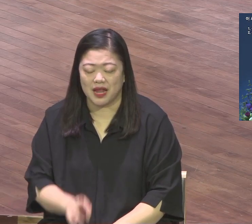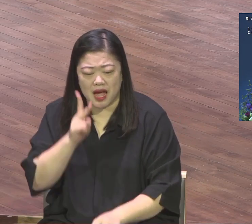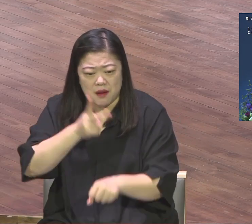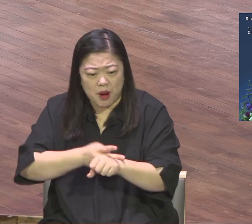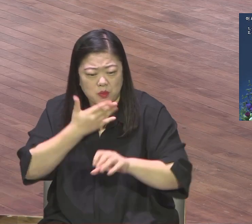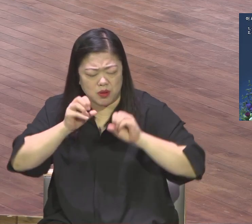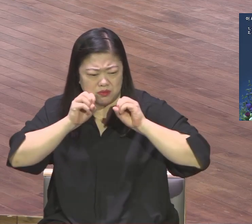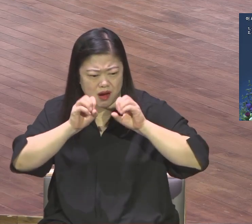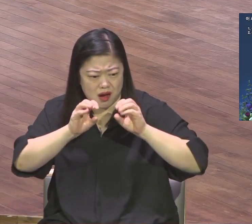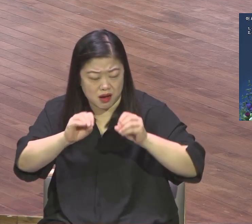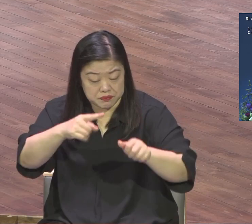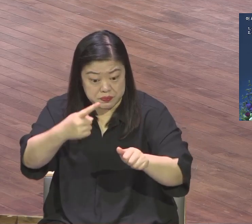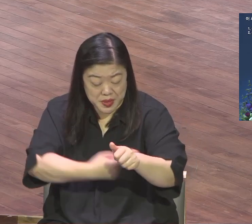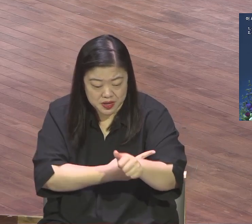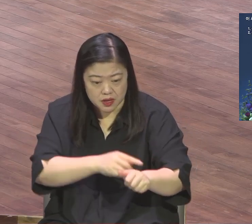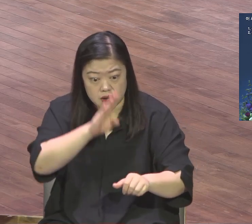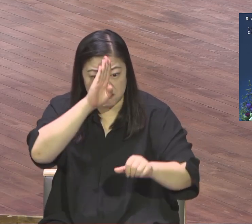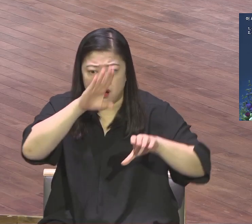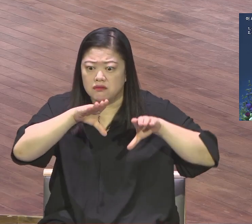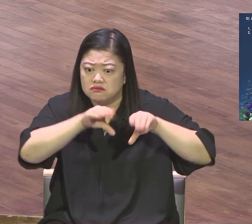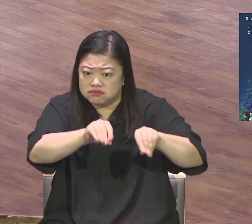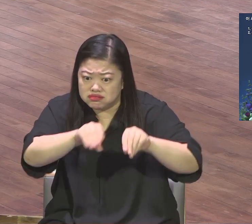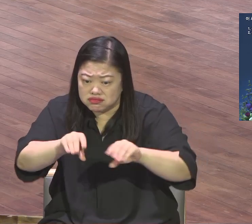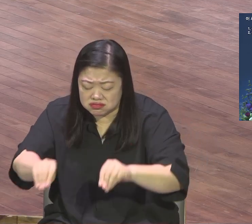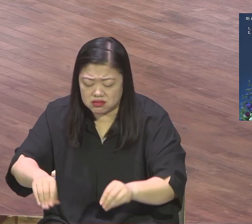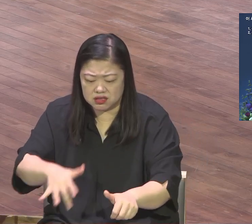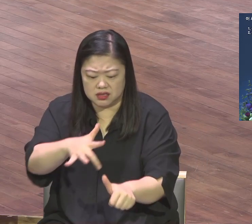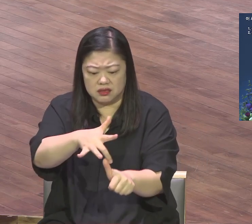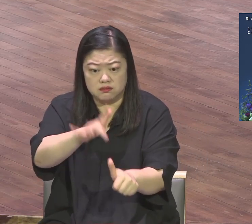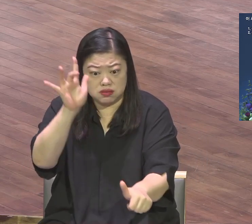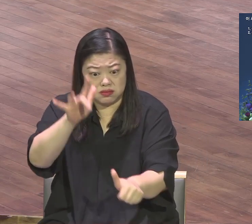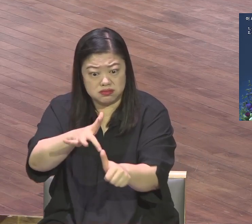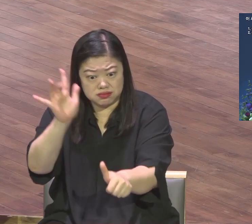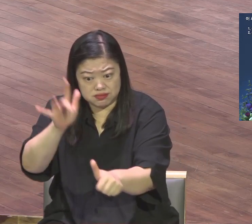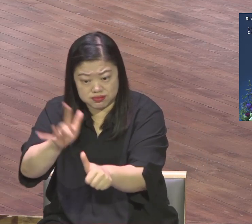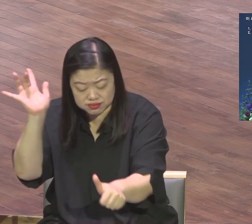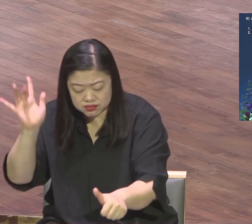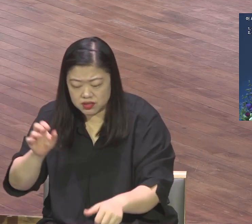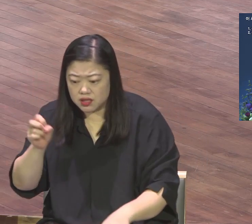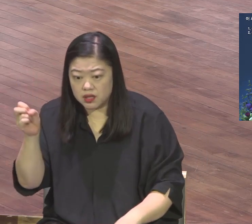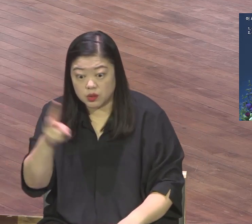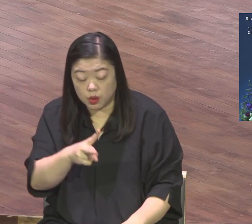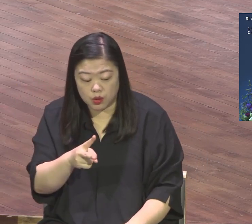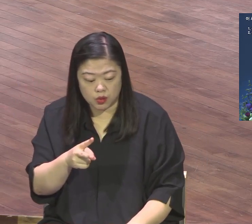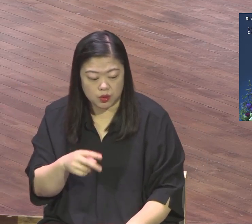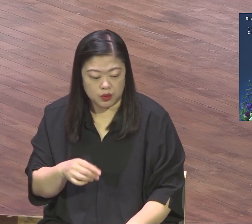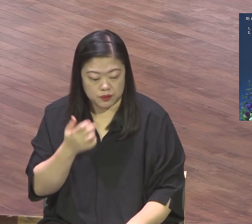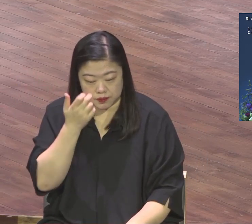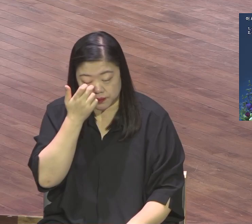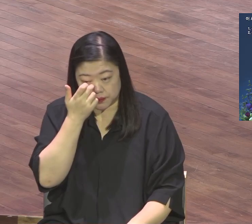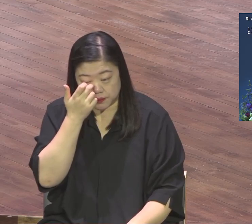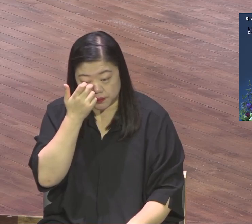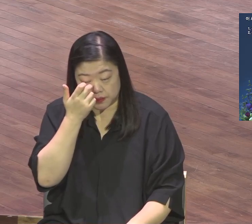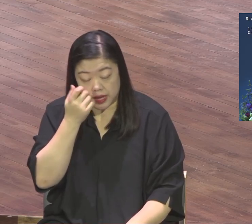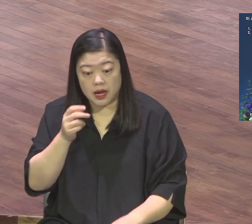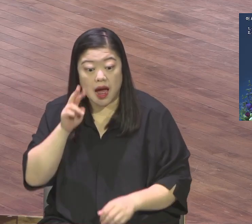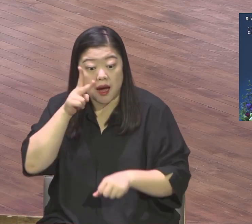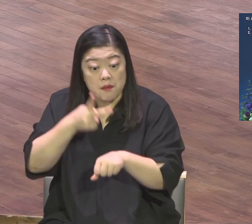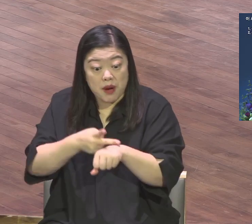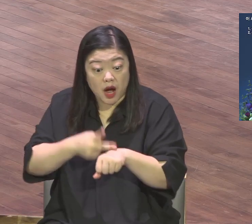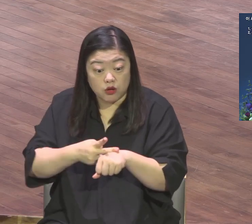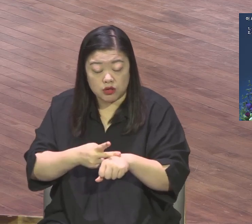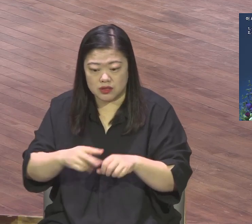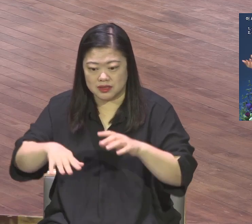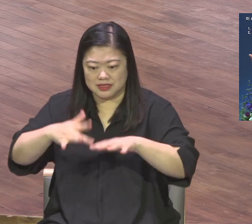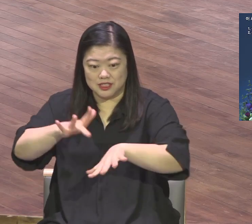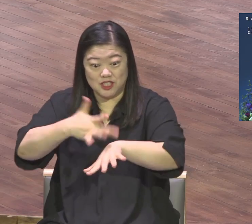떠나고 각종 질병이 막 치유되는데 심지어 바울이 가졌던 이 수건이라든가 바울의 앞치마 막